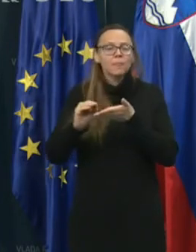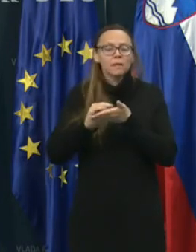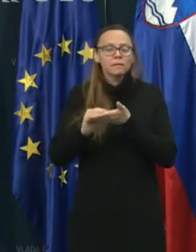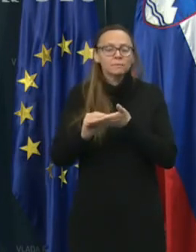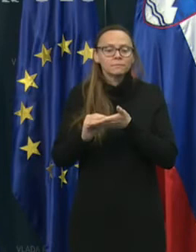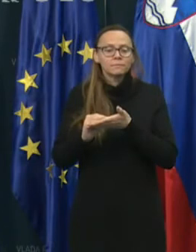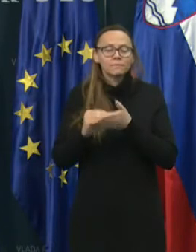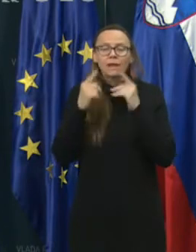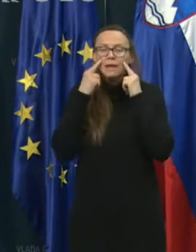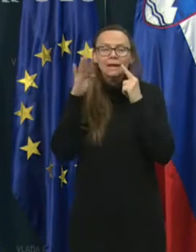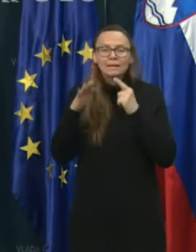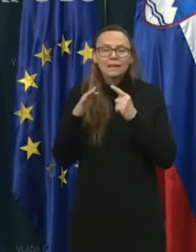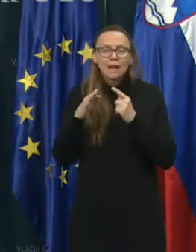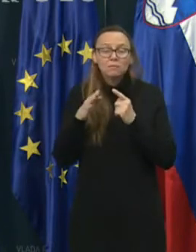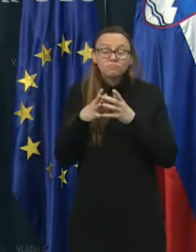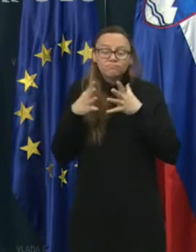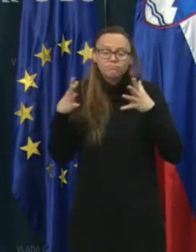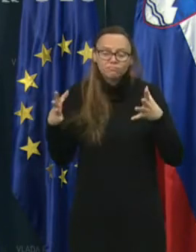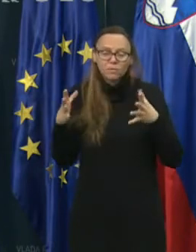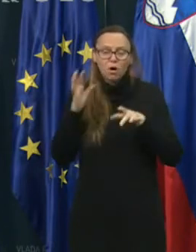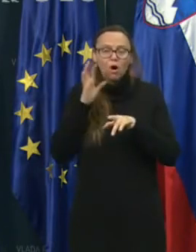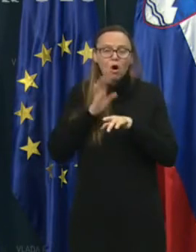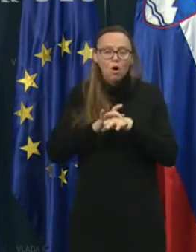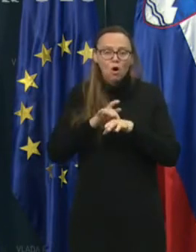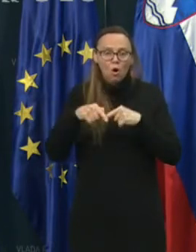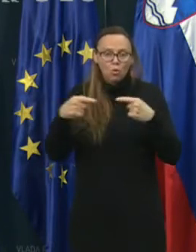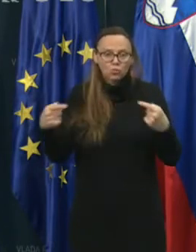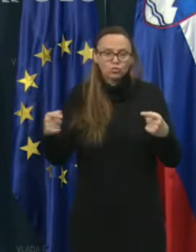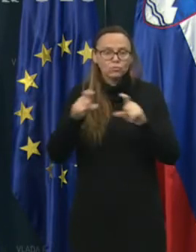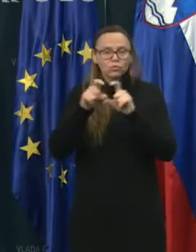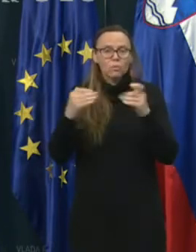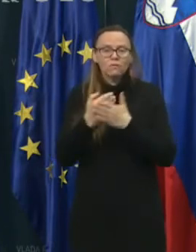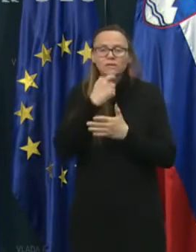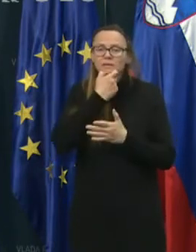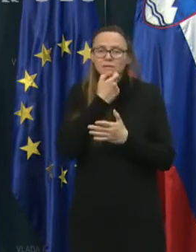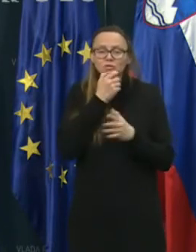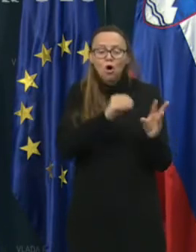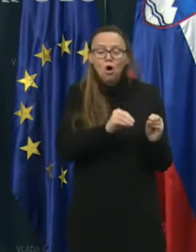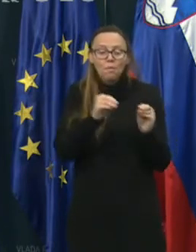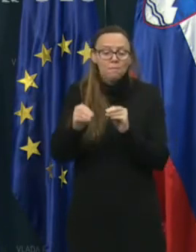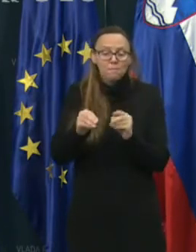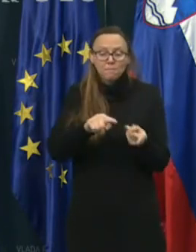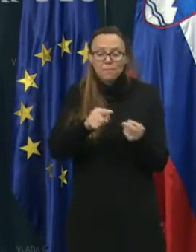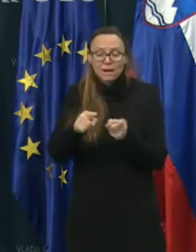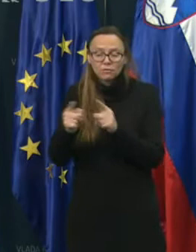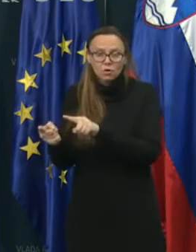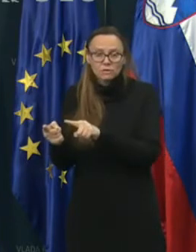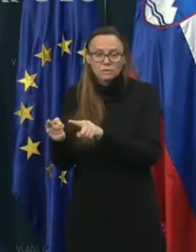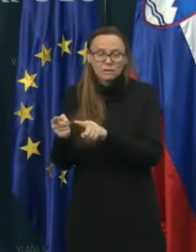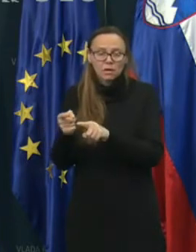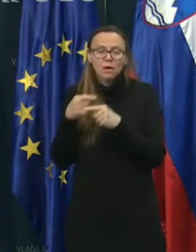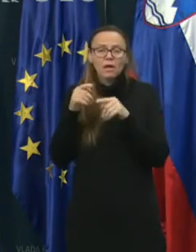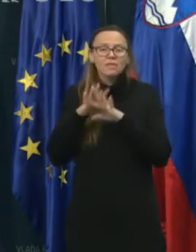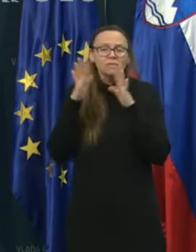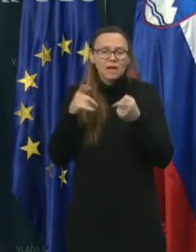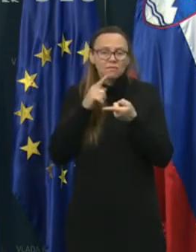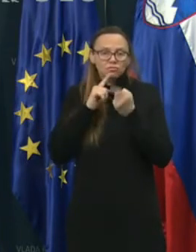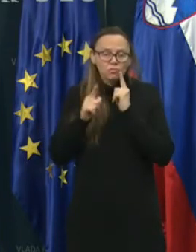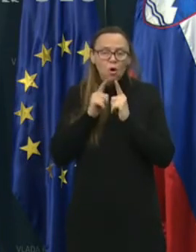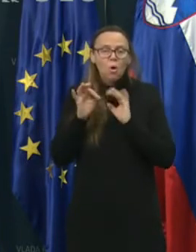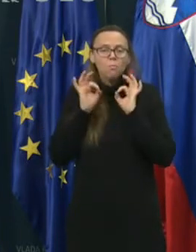porast okužb v domovih za starejše se o prenosih okužbe največ govori po poti zaposlenih, ki jih